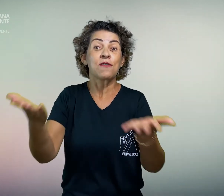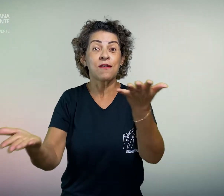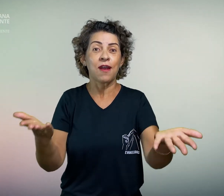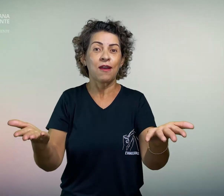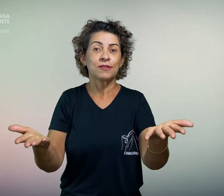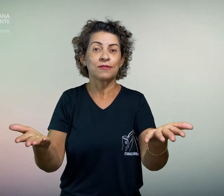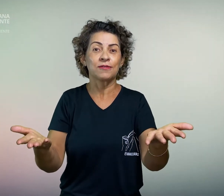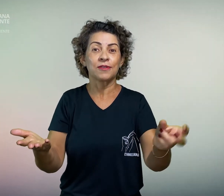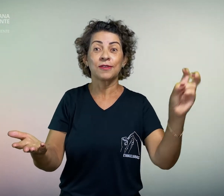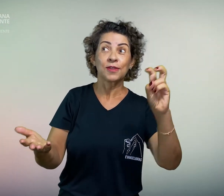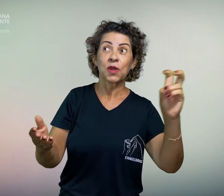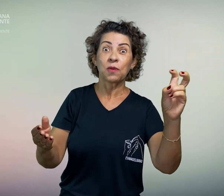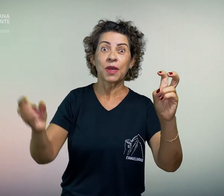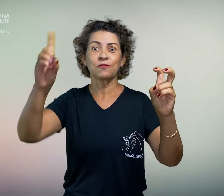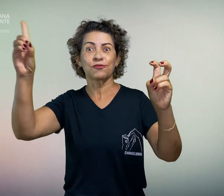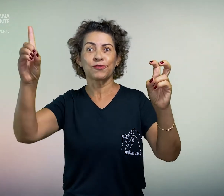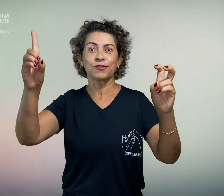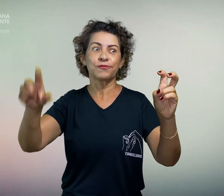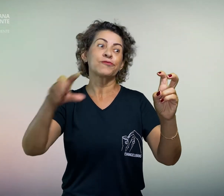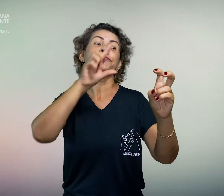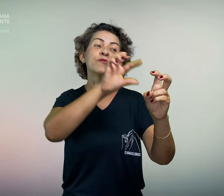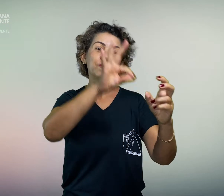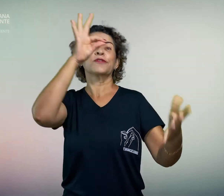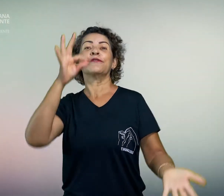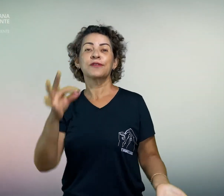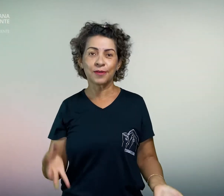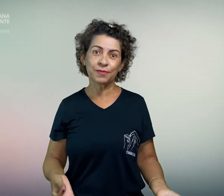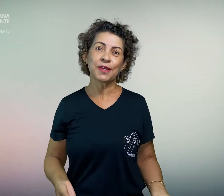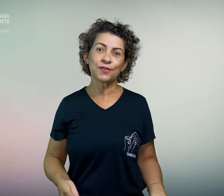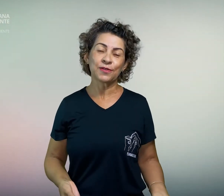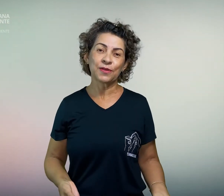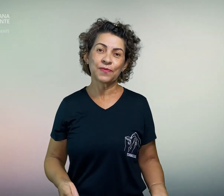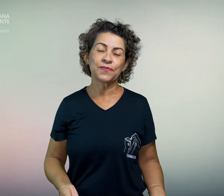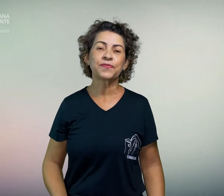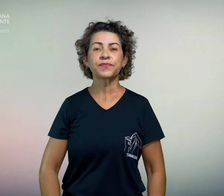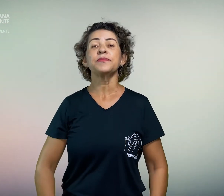Da mesma forma, hoje, mesmo que enganados por Satanás,